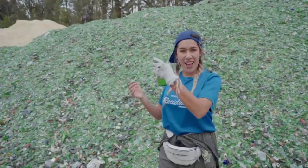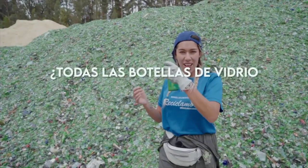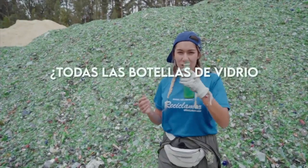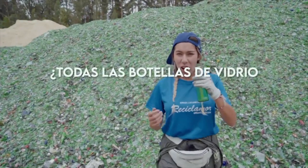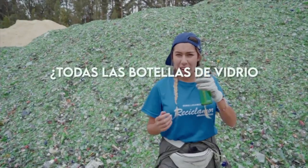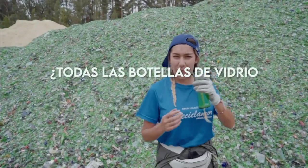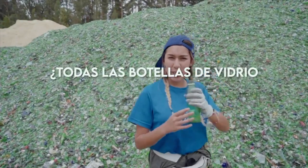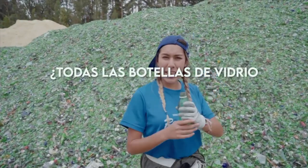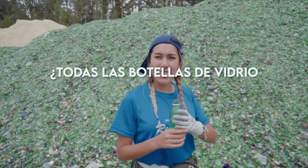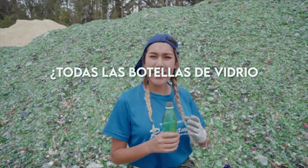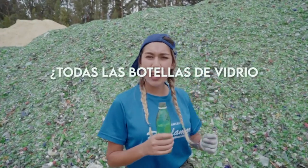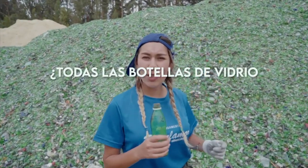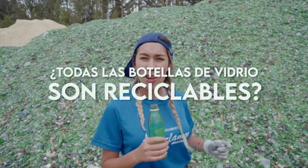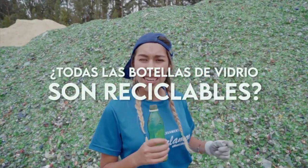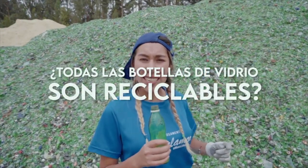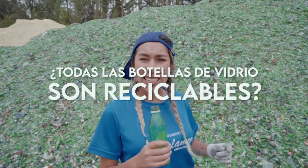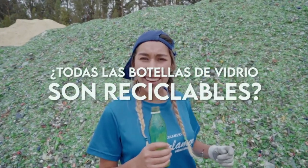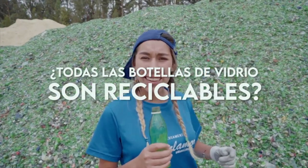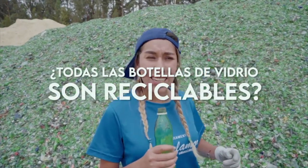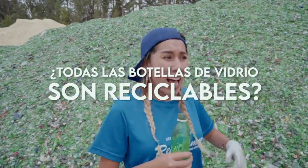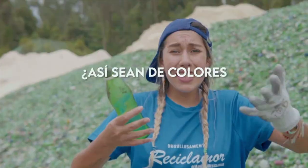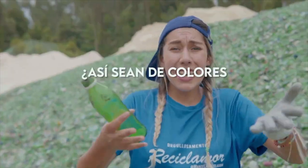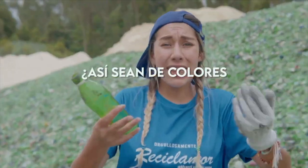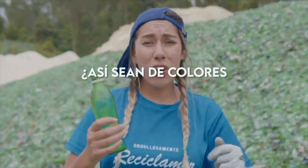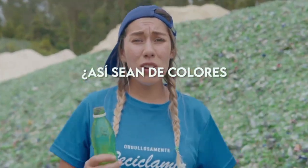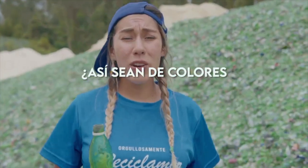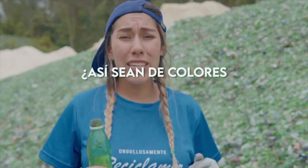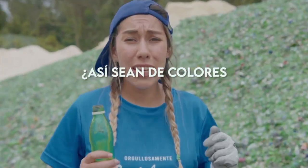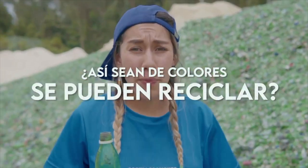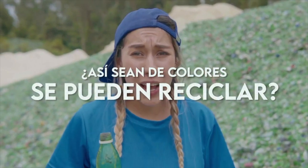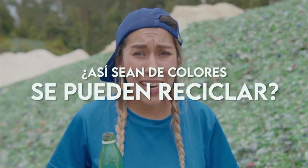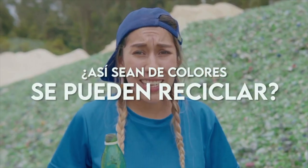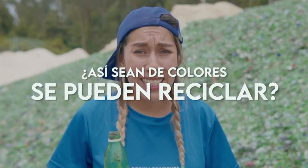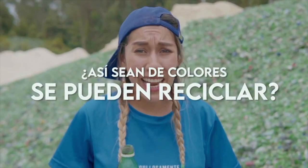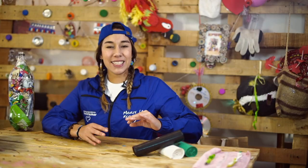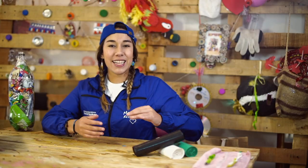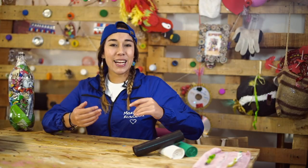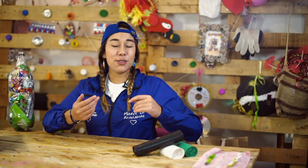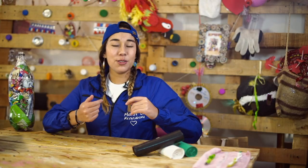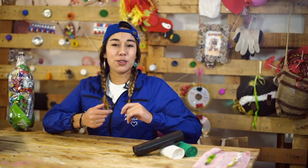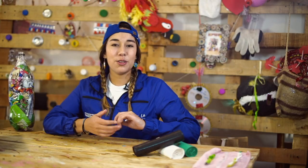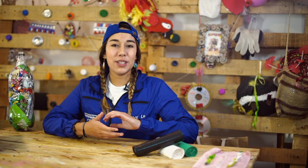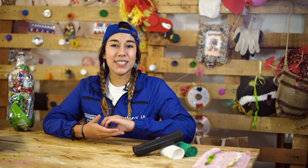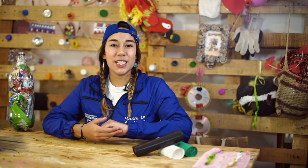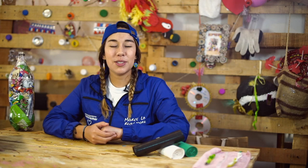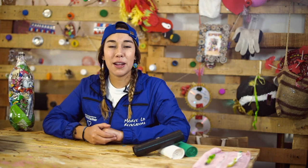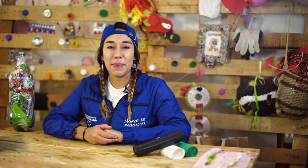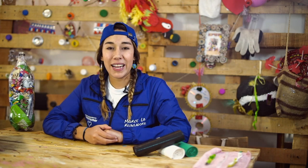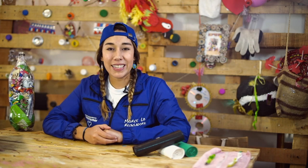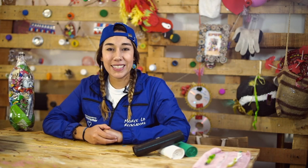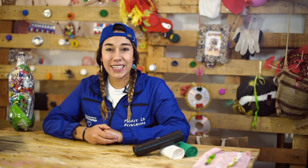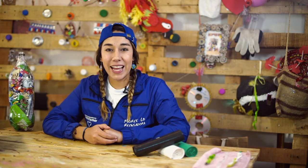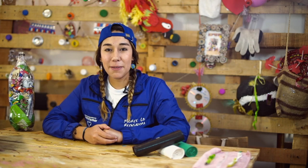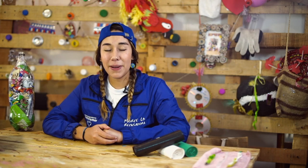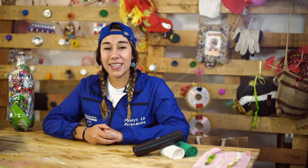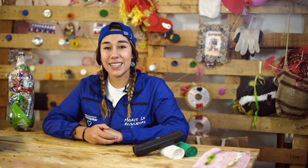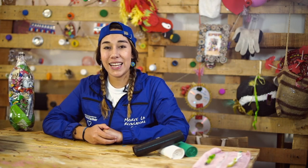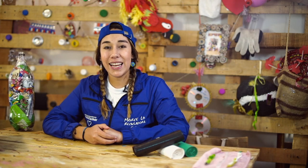para todos ustedes es usen las TIC para un propósito bacán. En este caso, yo lo decidí usar para reciclar, para enseñarle a la